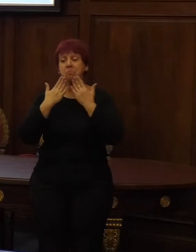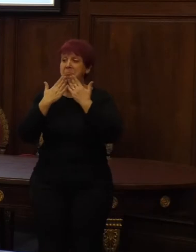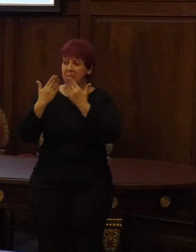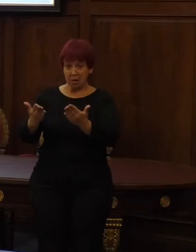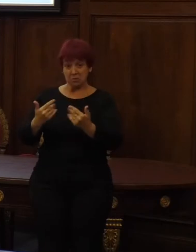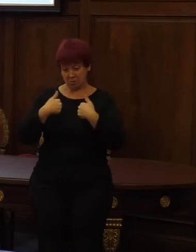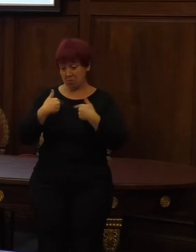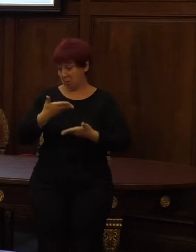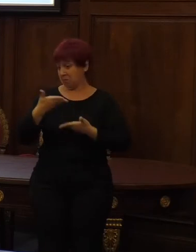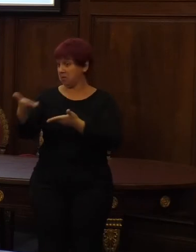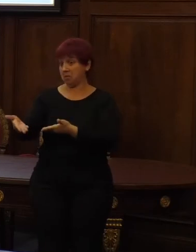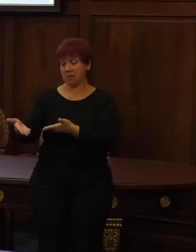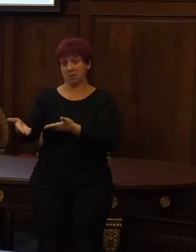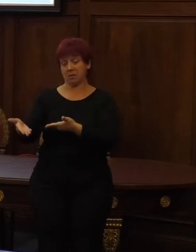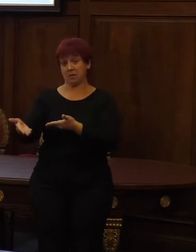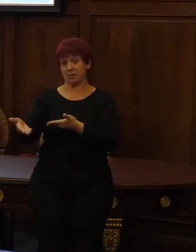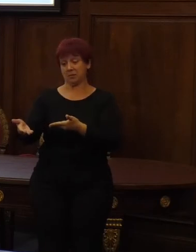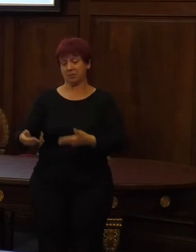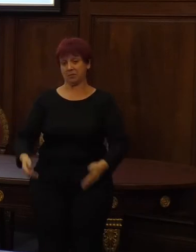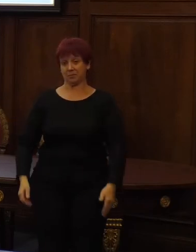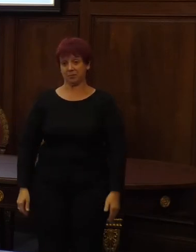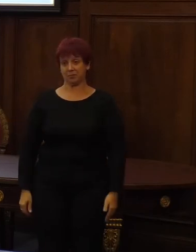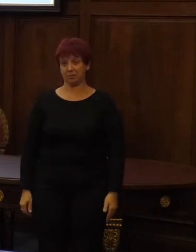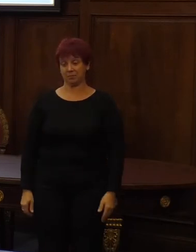gracias por invitarme, por este.